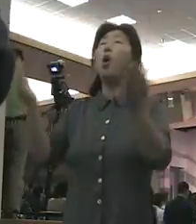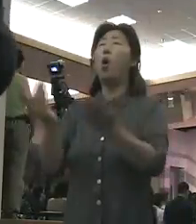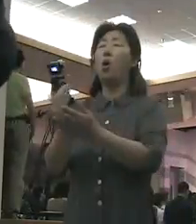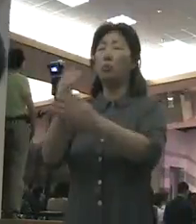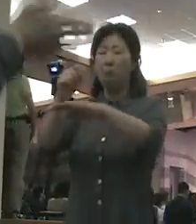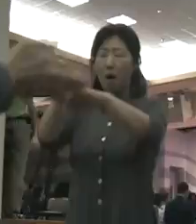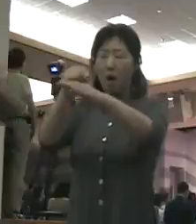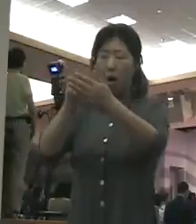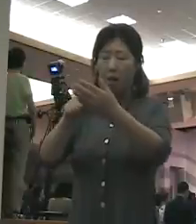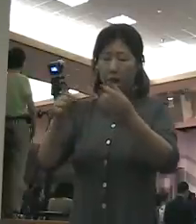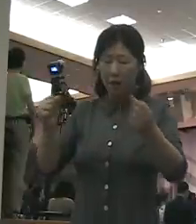온 마음